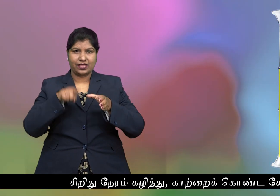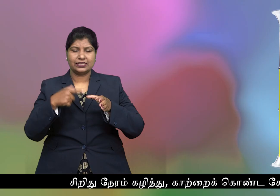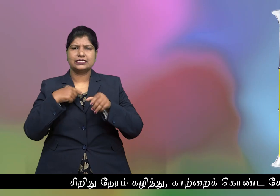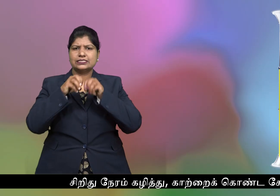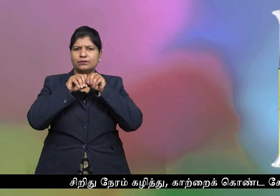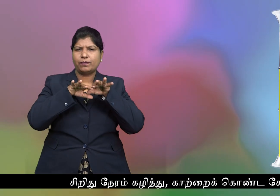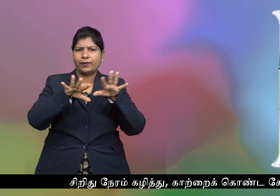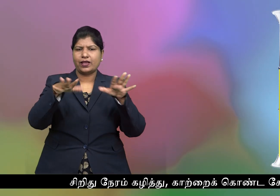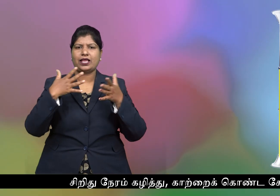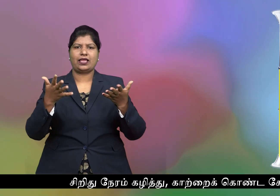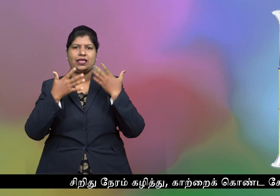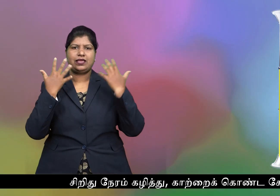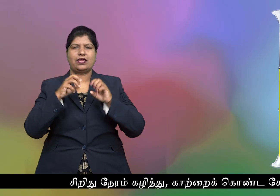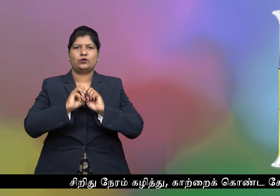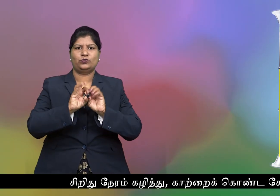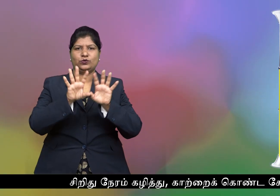கேஸ் ஜாடியையும்